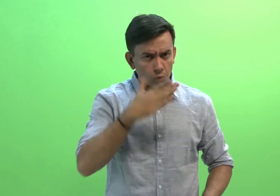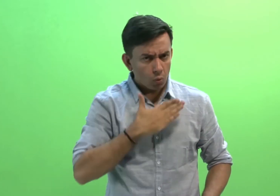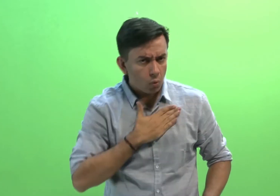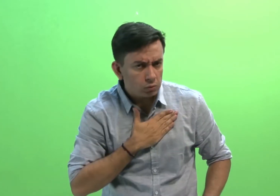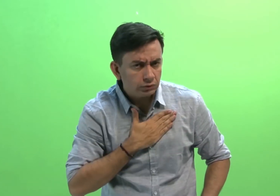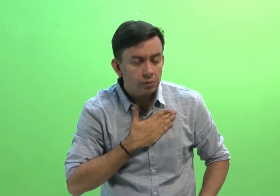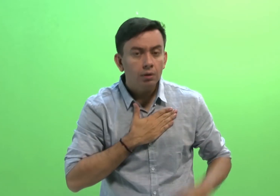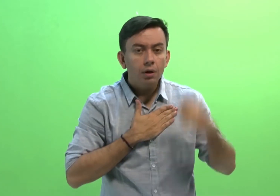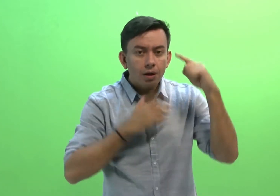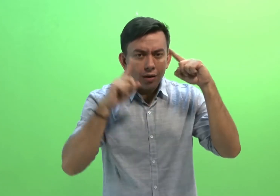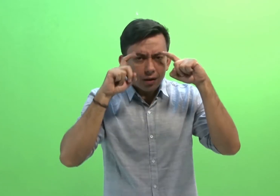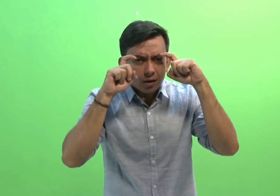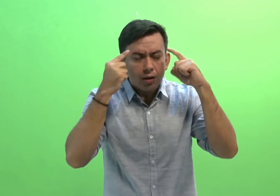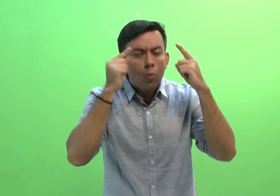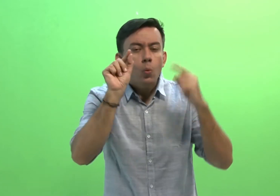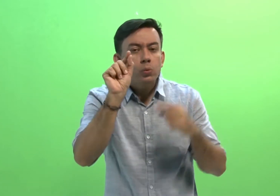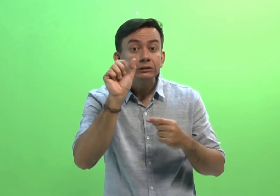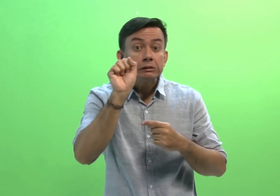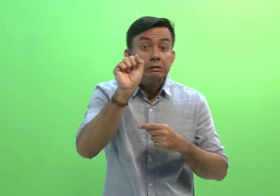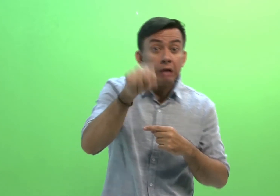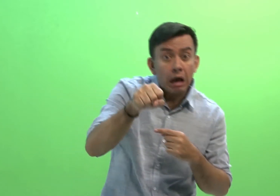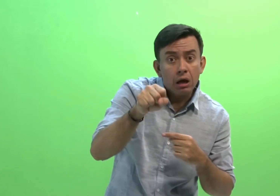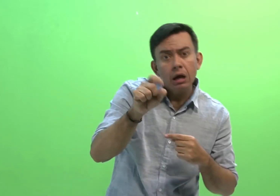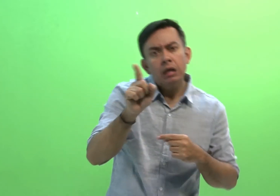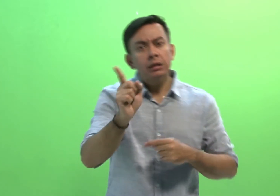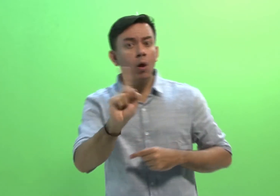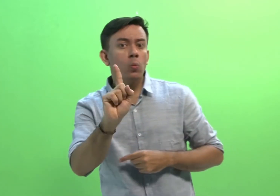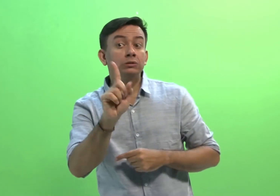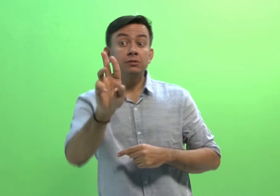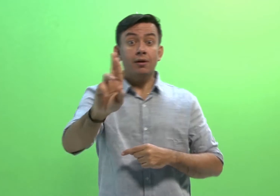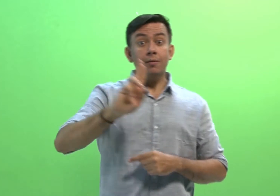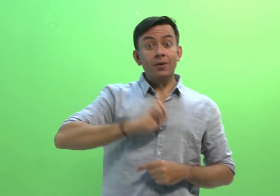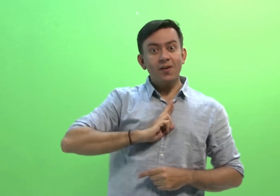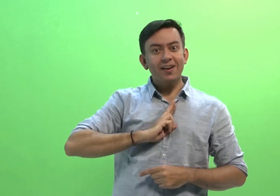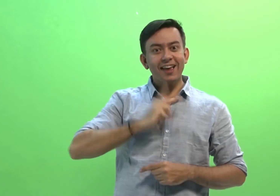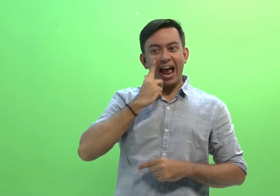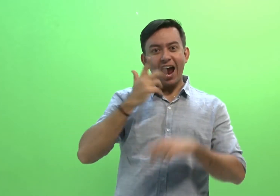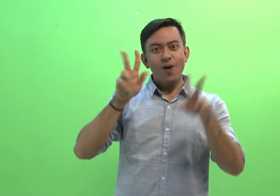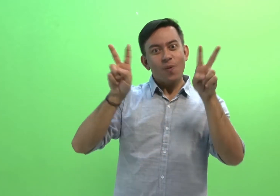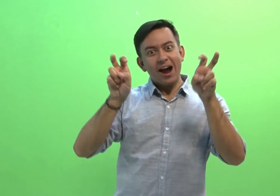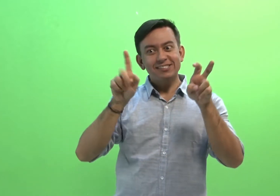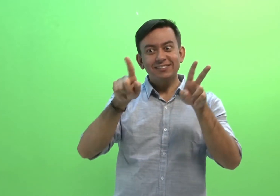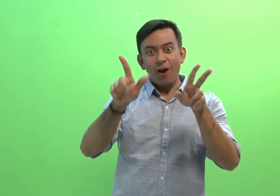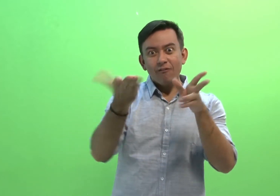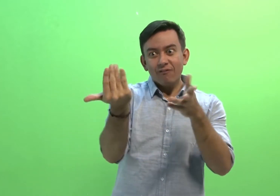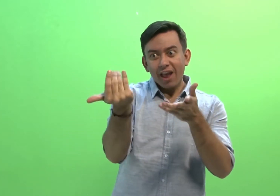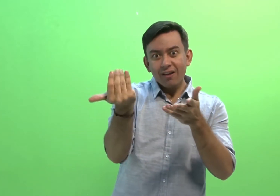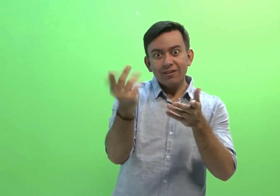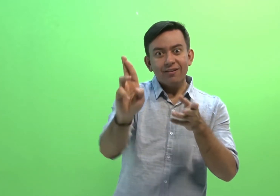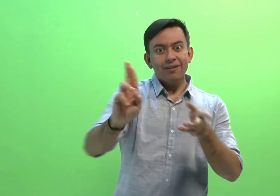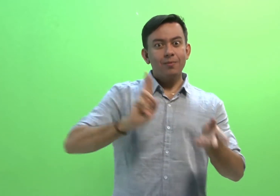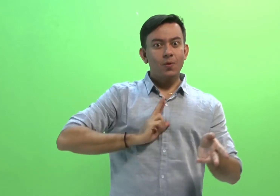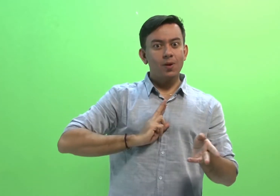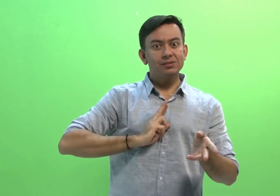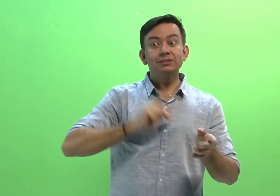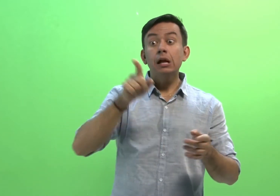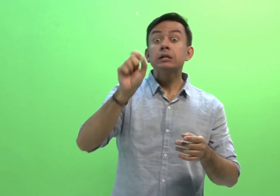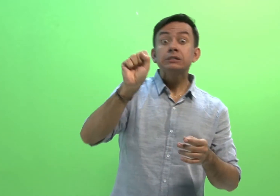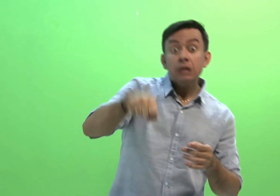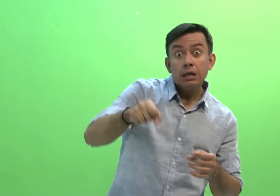Perceberam? Ó, maçã, você gosta? A expressão, as sobrancelhas já indicam que isso é uma pergunta.